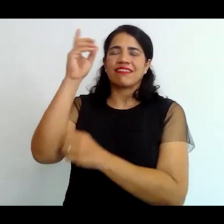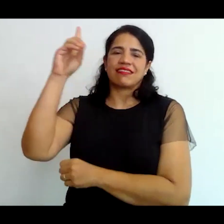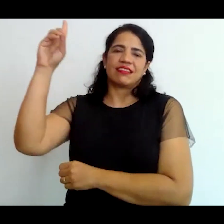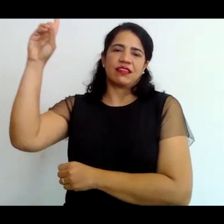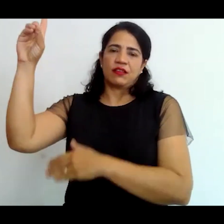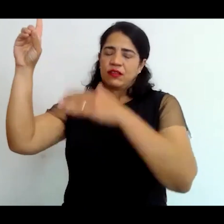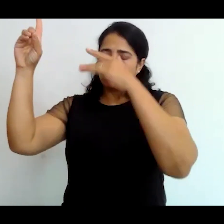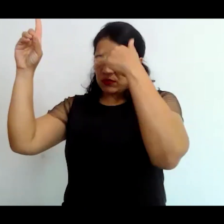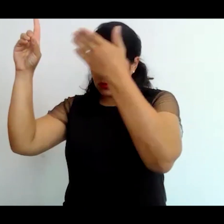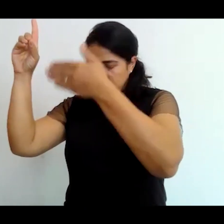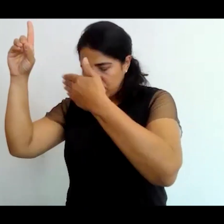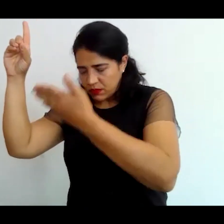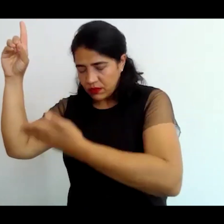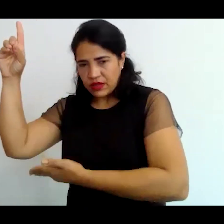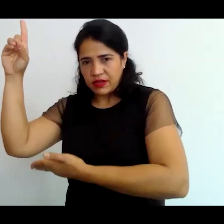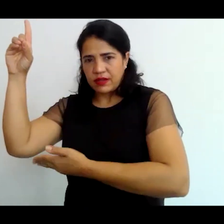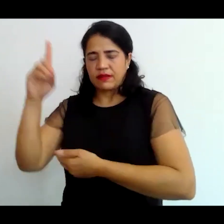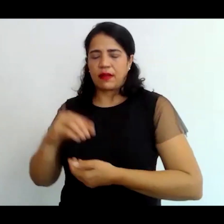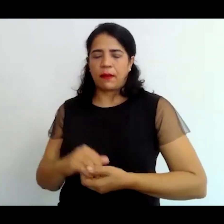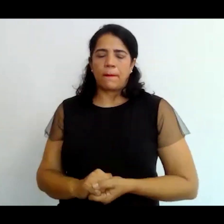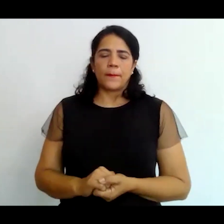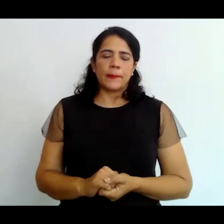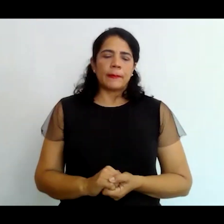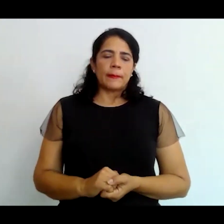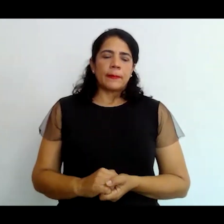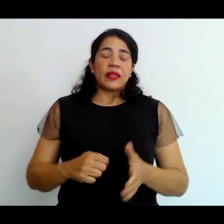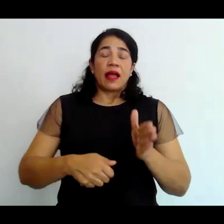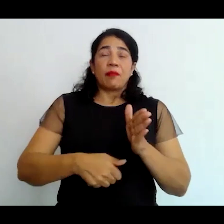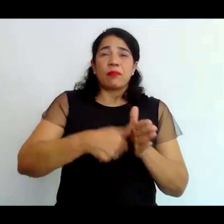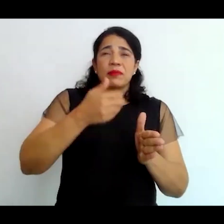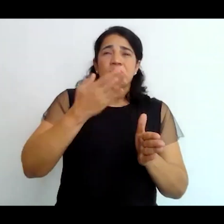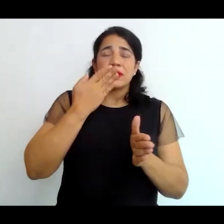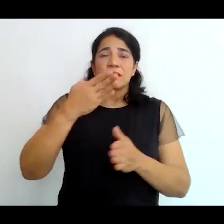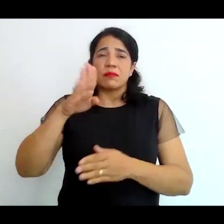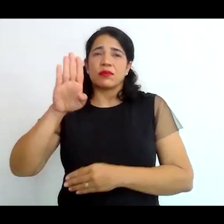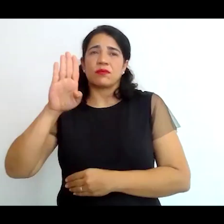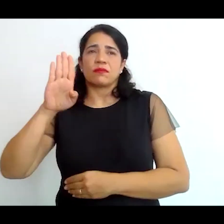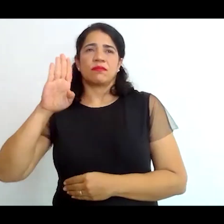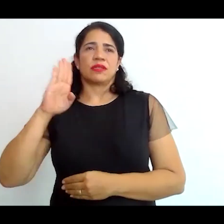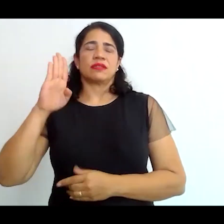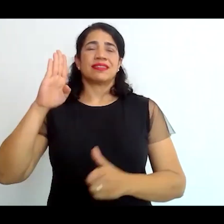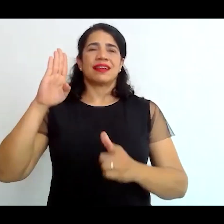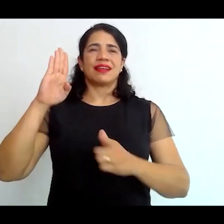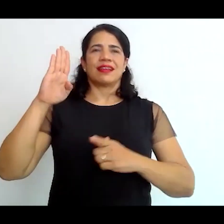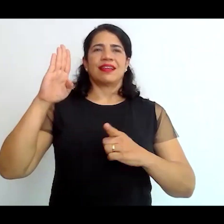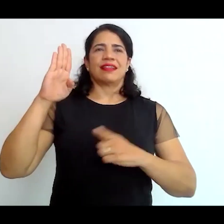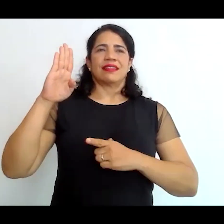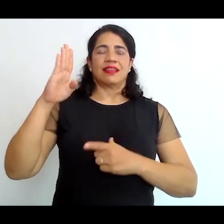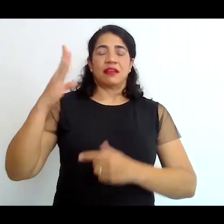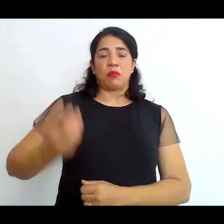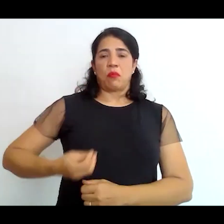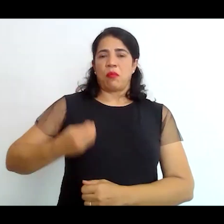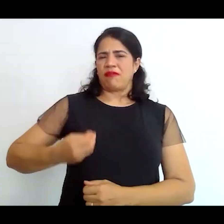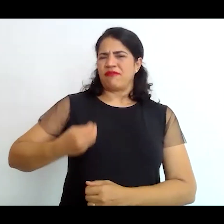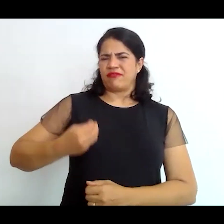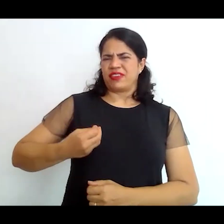a primeira promessa, irmãos, é ter longa vida. Mas essa longa vida não é para você desfrutar dos prazeres do pecado. Essa longa